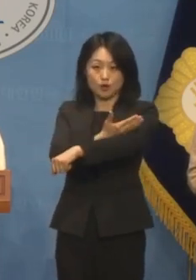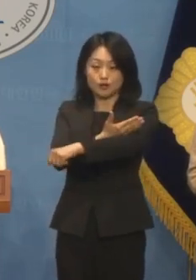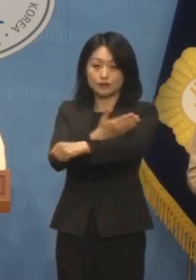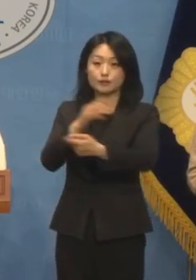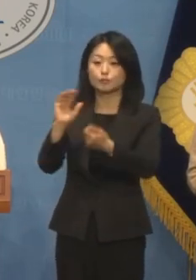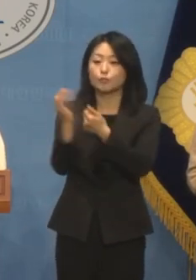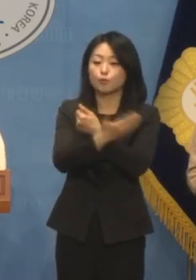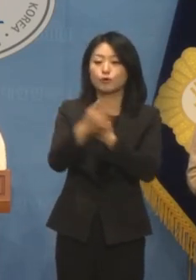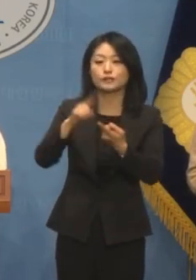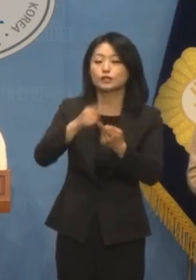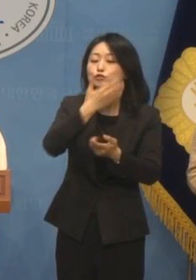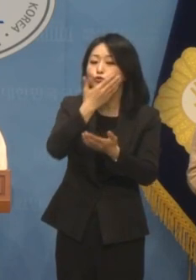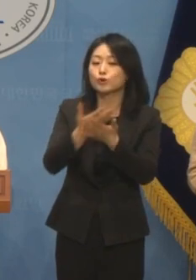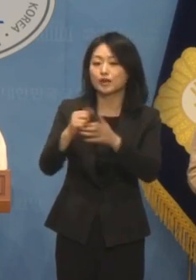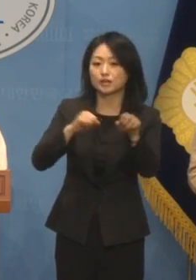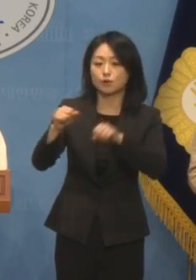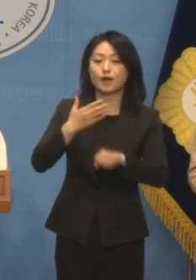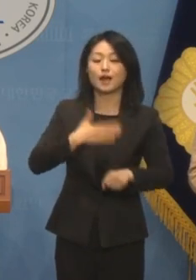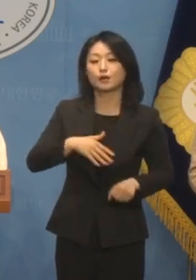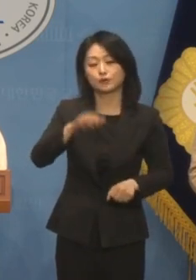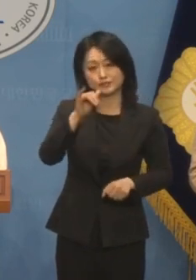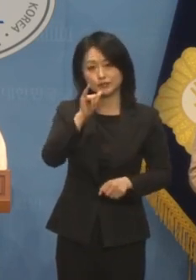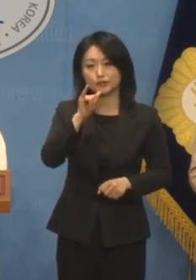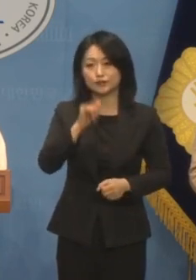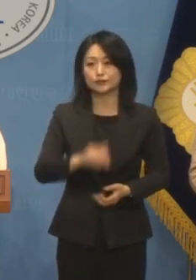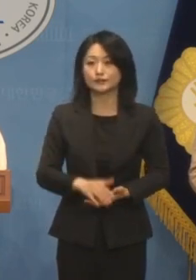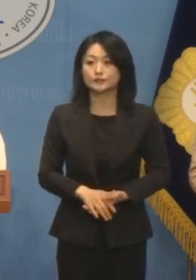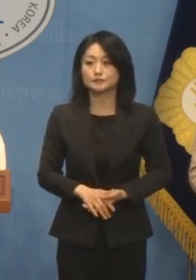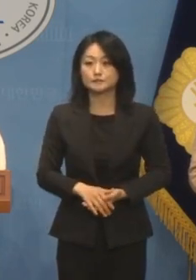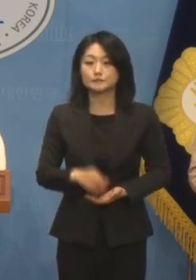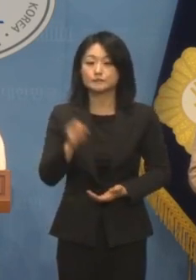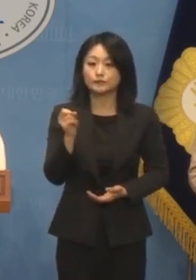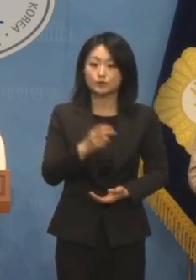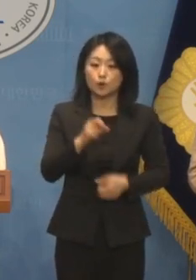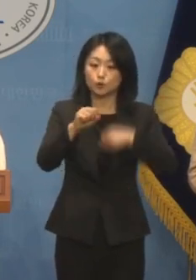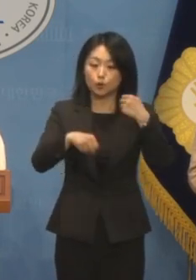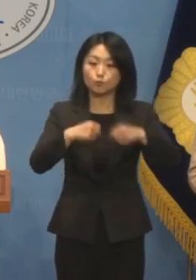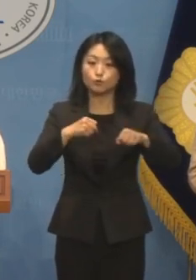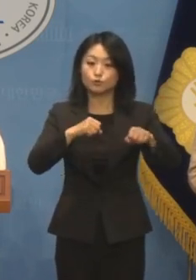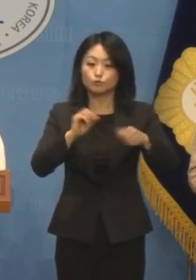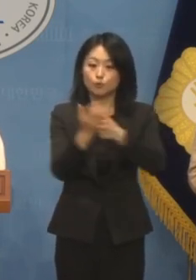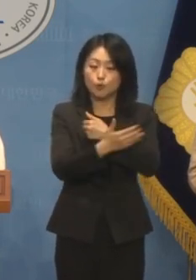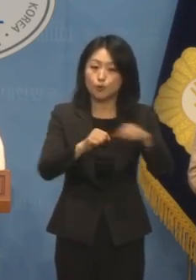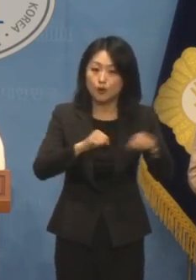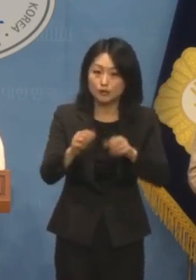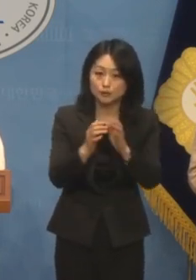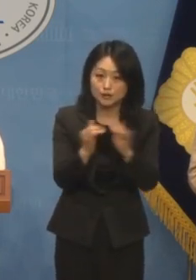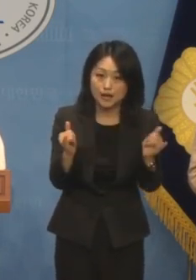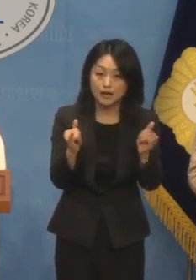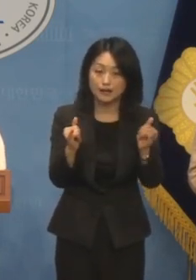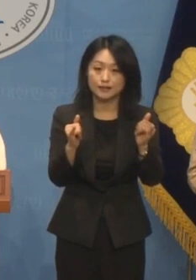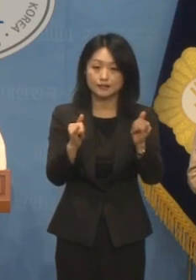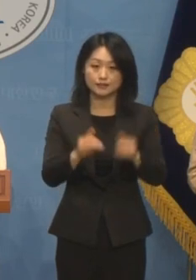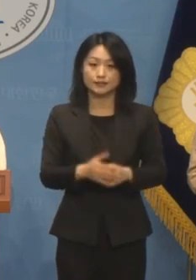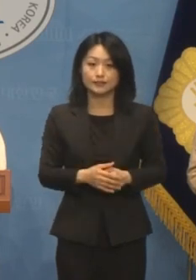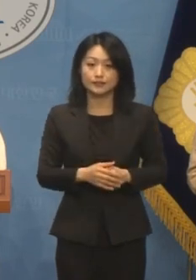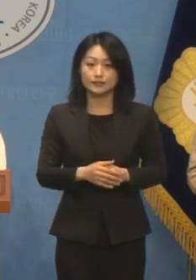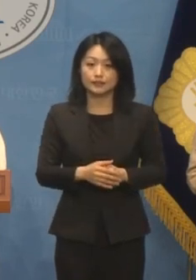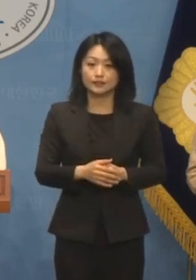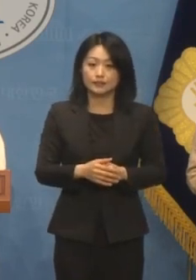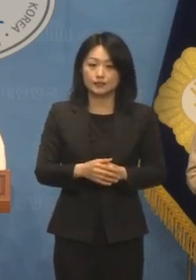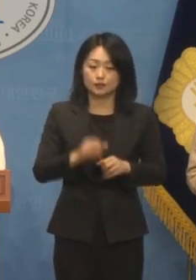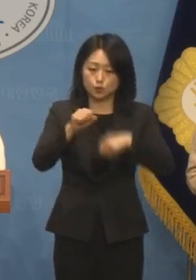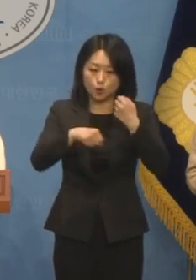역할을 하고 있음을 알고 있습니다. 또한 동물 활동가들이 밑빠진 독에 물 붓는 심정으로 동물을